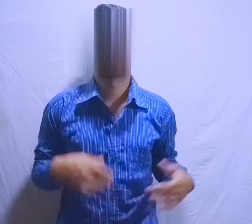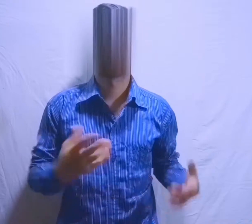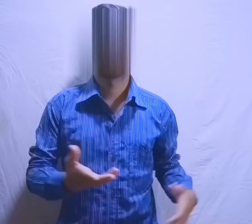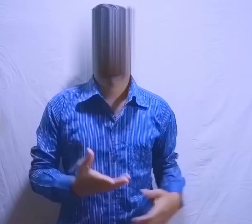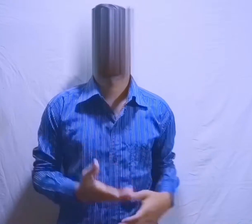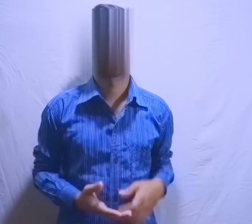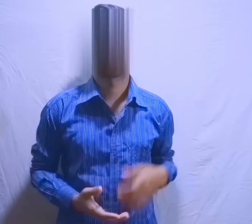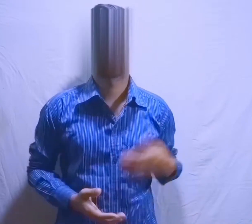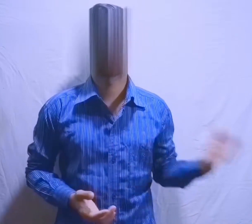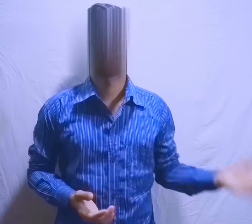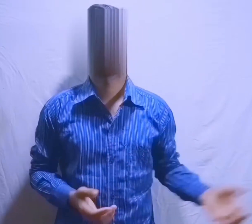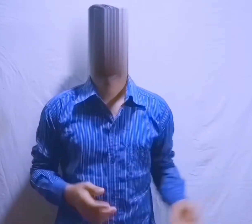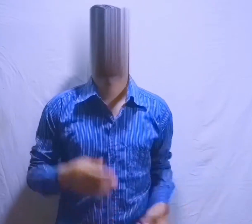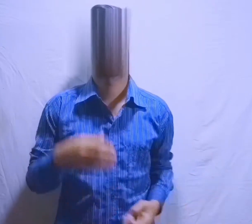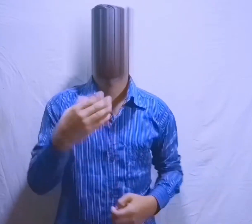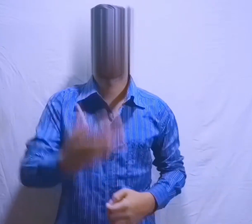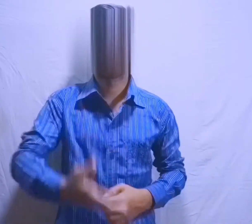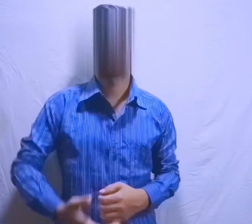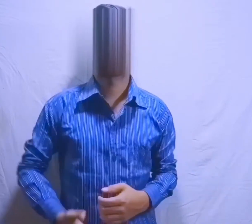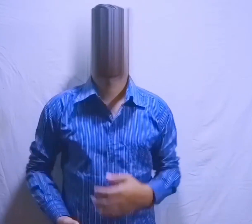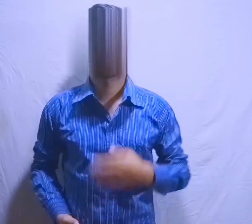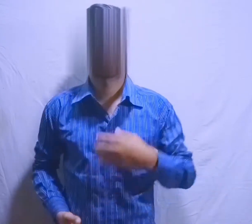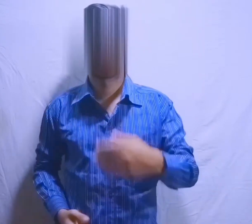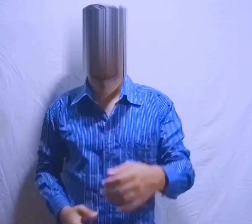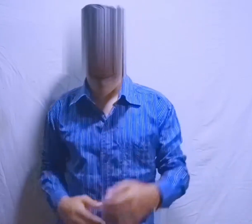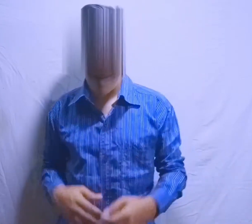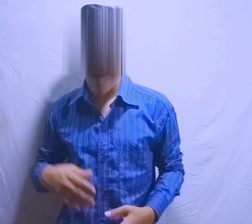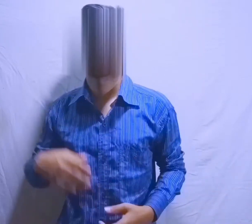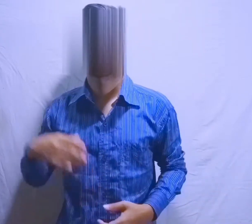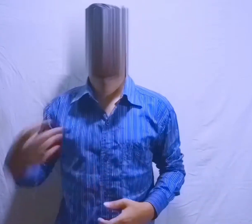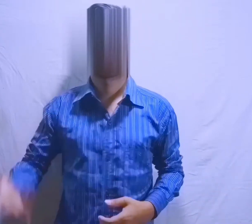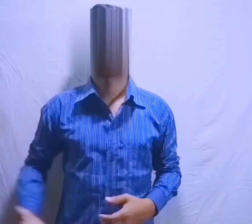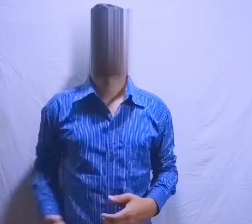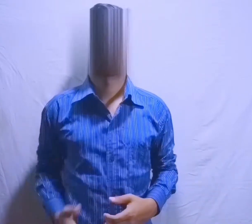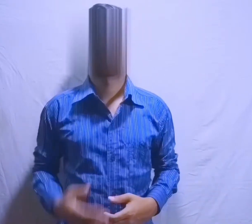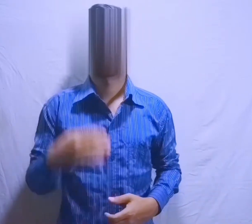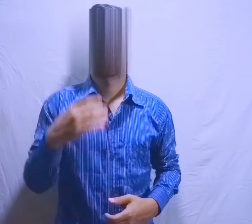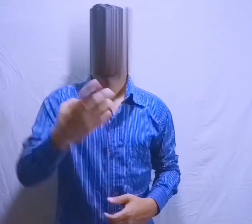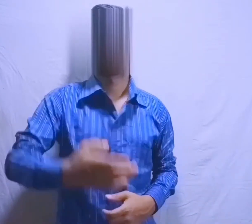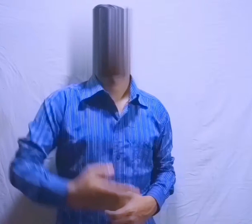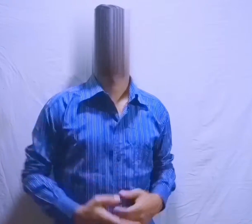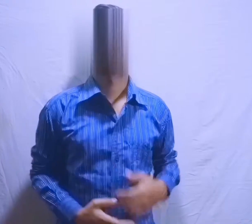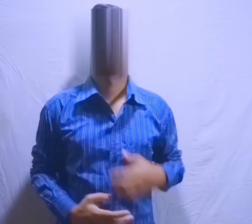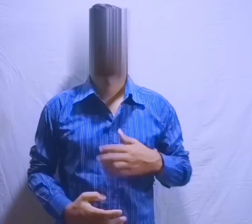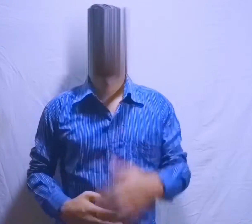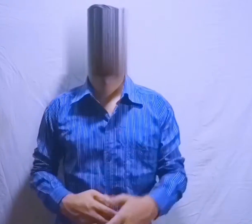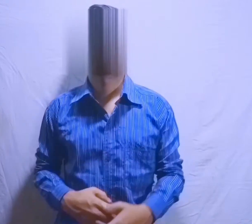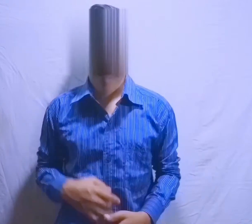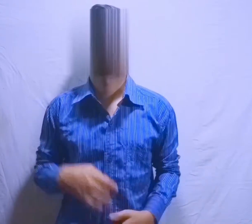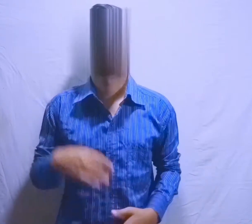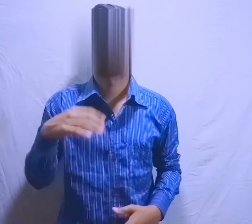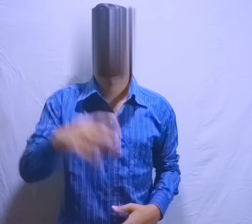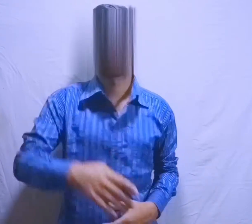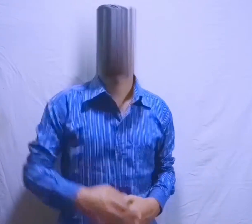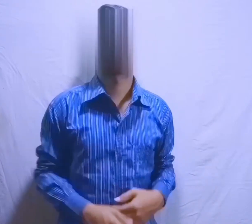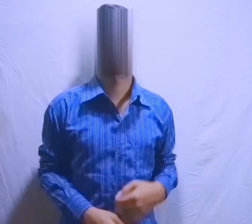পড়ছেন। এছাড়াও দৈনন্দিন কাজের চাপ, অফিসে সারাদিন বসে বসে কাজ এবং বাইরের মশলাদার খাওয়া